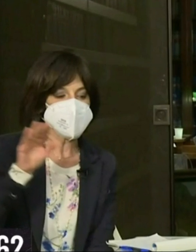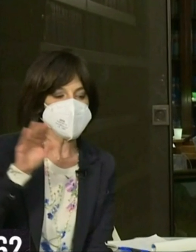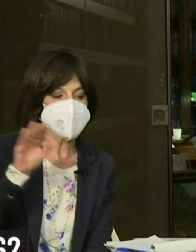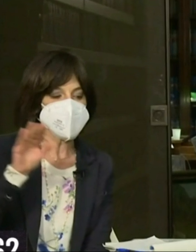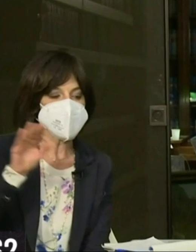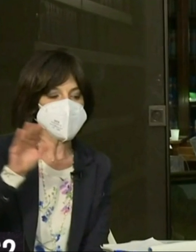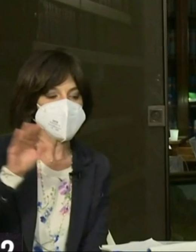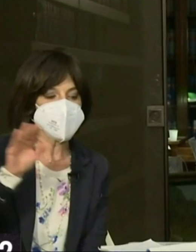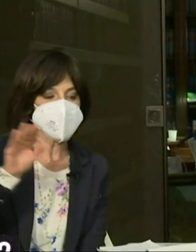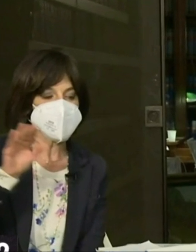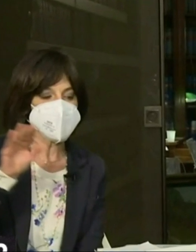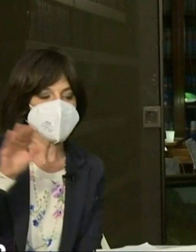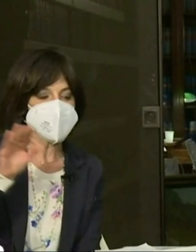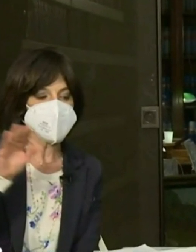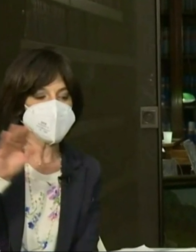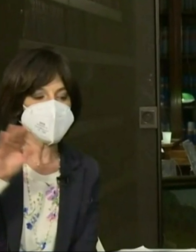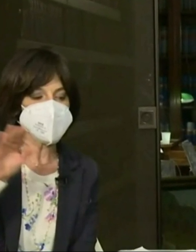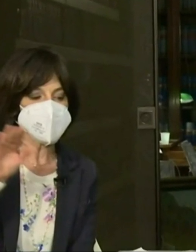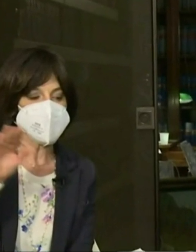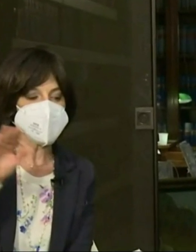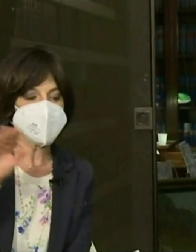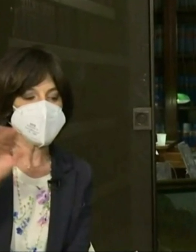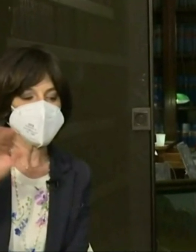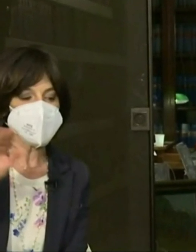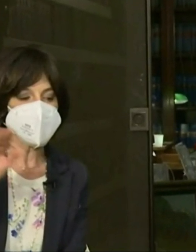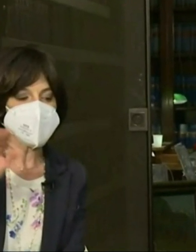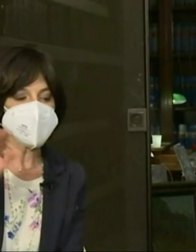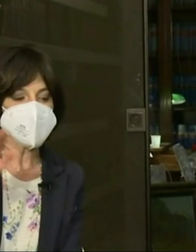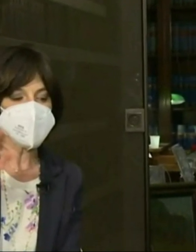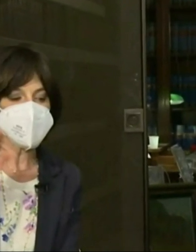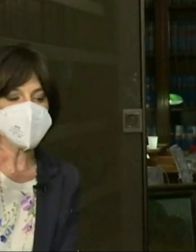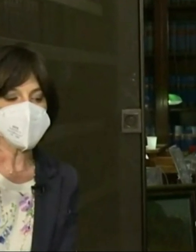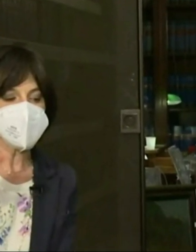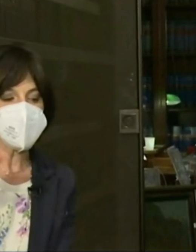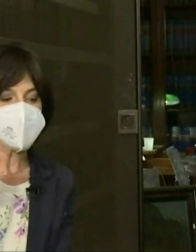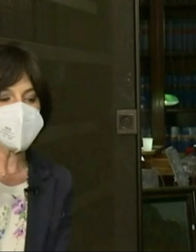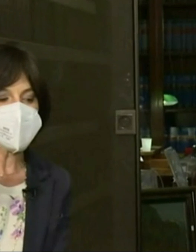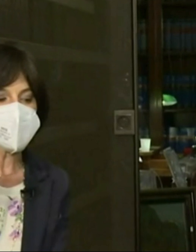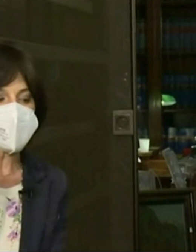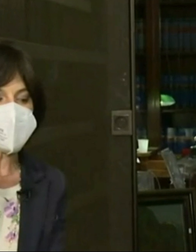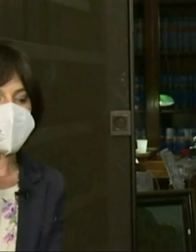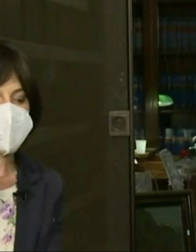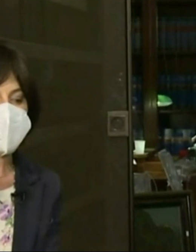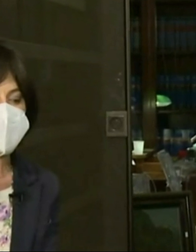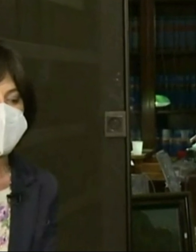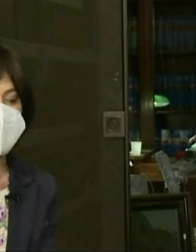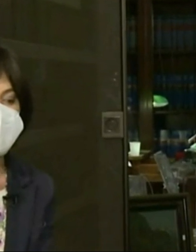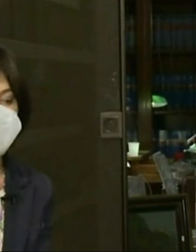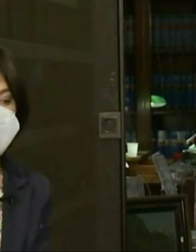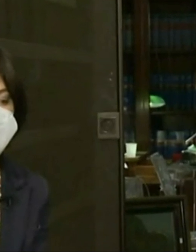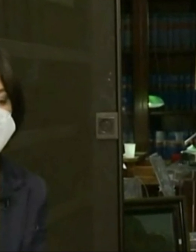L'avvocato Frazzitta è stato ospite di Federica Sciarelli per fare una rivelazione e un appello.